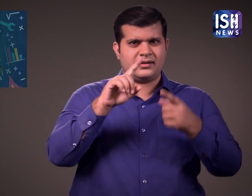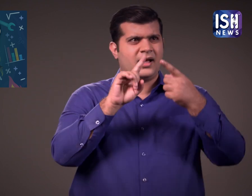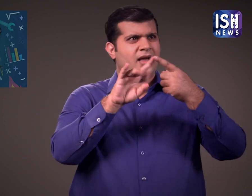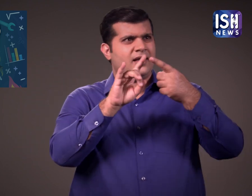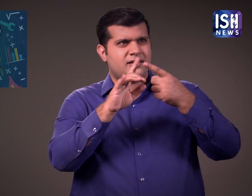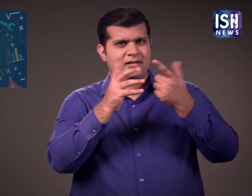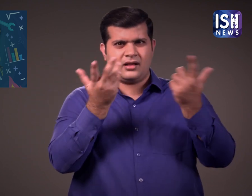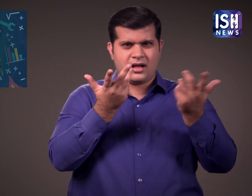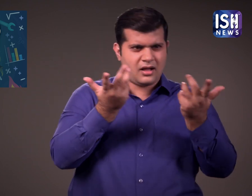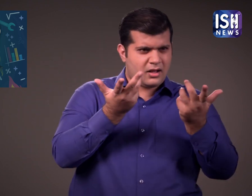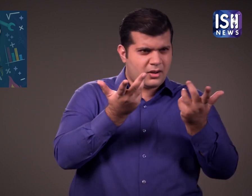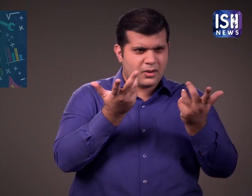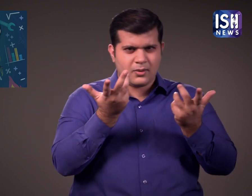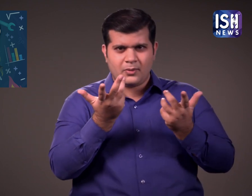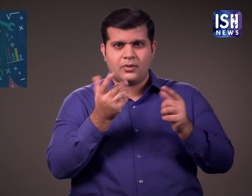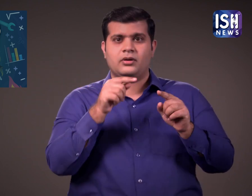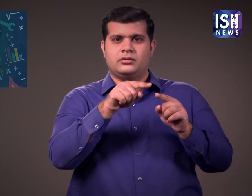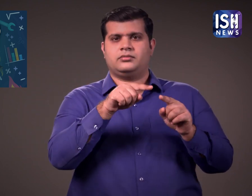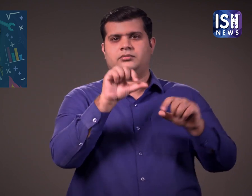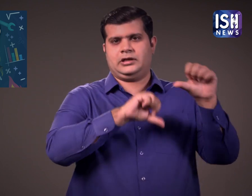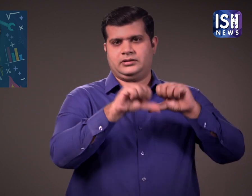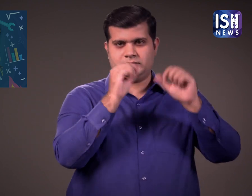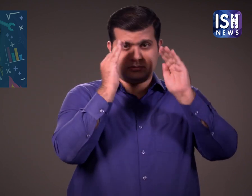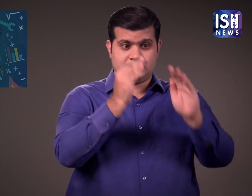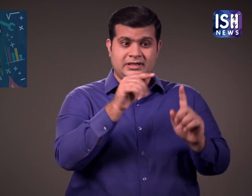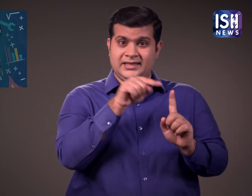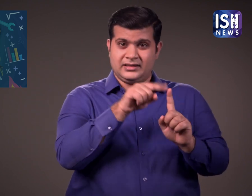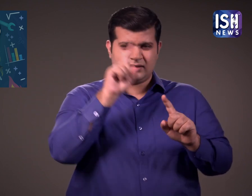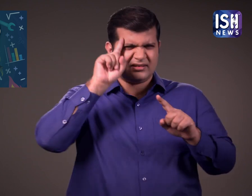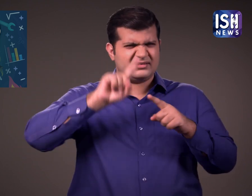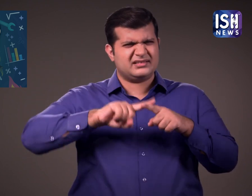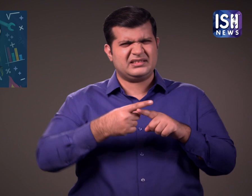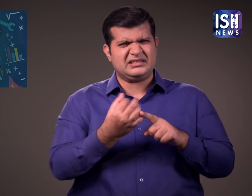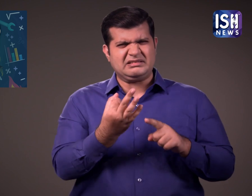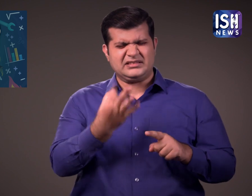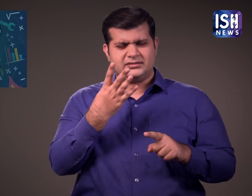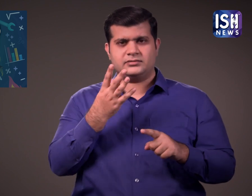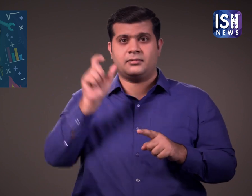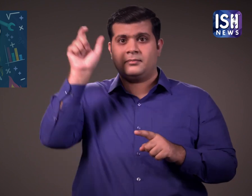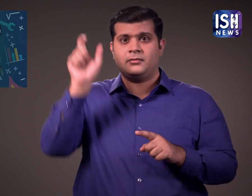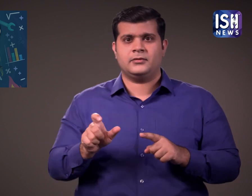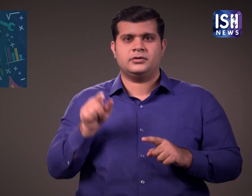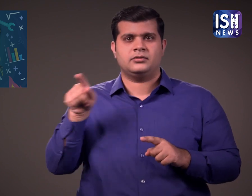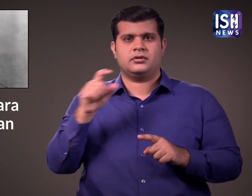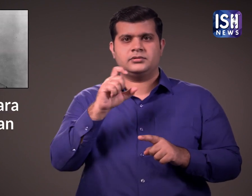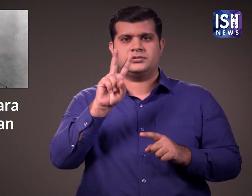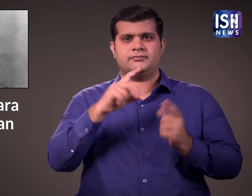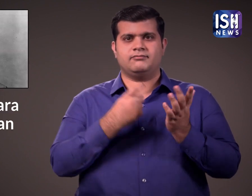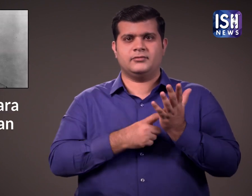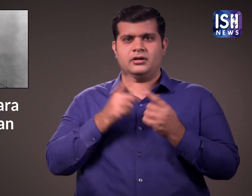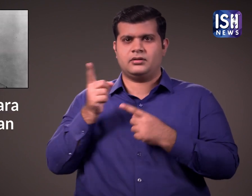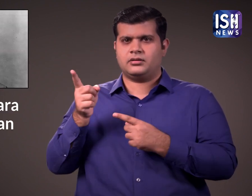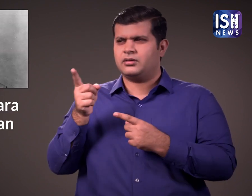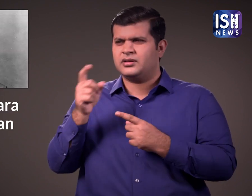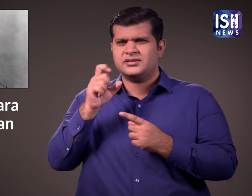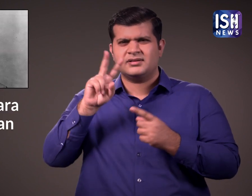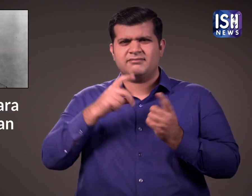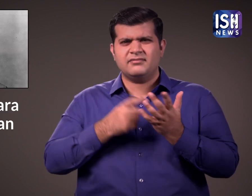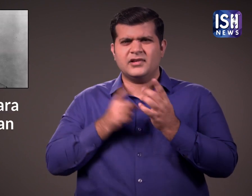विद्युत शक्ती, आधी का अध्यायन करता है, विशेशग्य भाउतिक विज्ञानी सीवी रमन ने